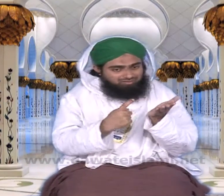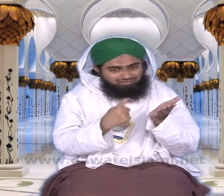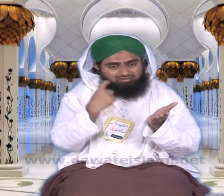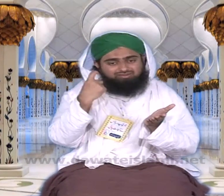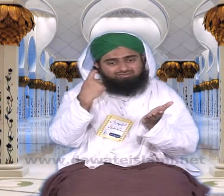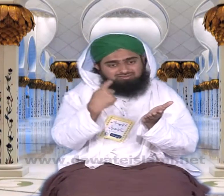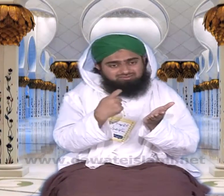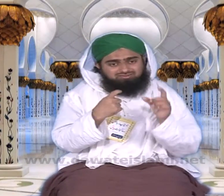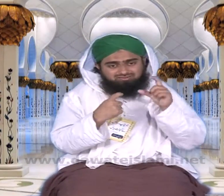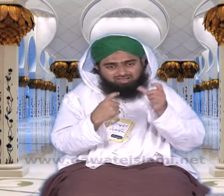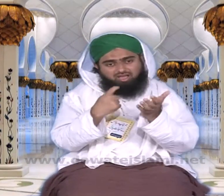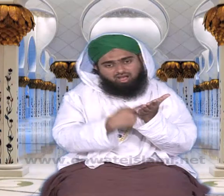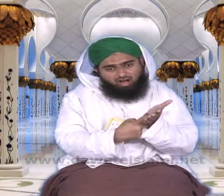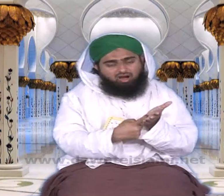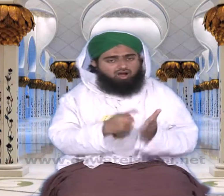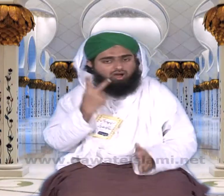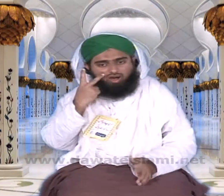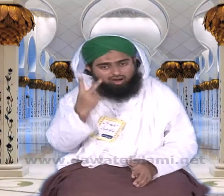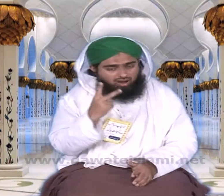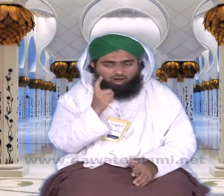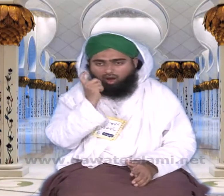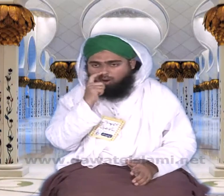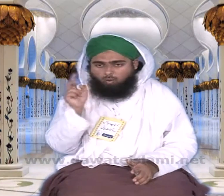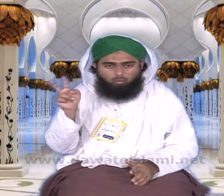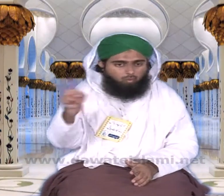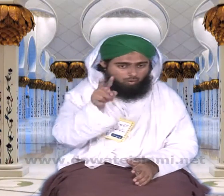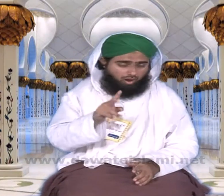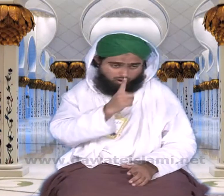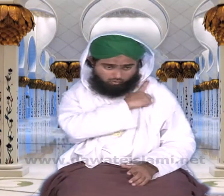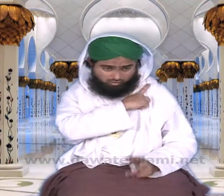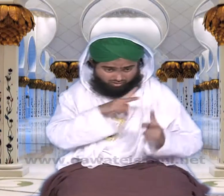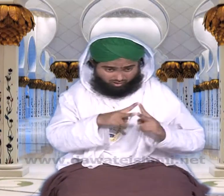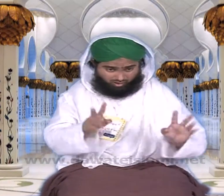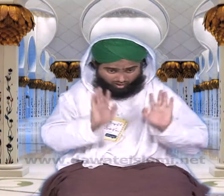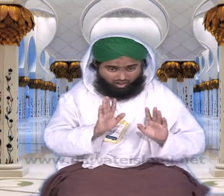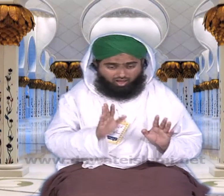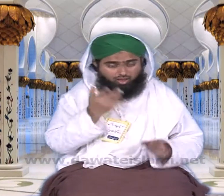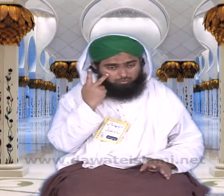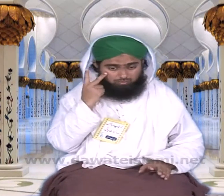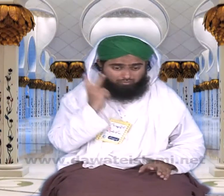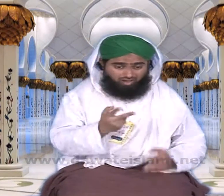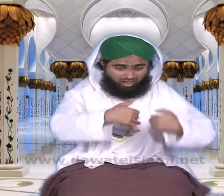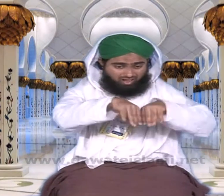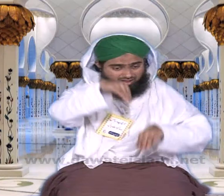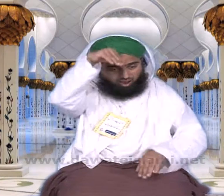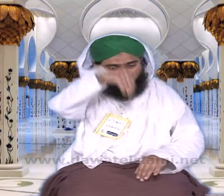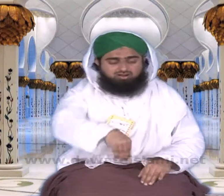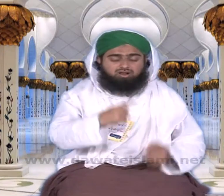بی سی آر پر فلمیں دیکھتی تھی نام عیرموں کو تاکتی تھی نجانے کیا کیا دیکھتی تھی ان آنکھوں کا حال